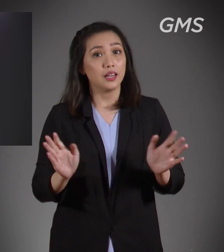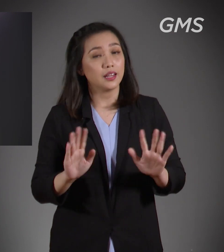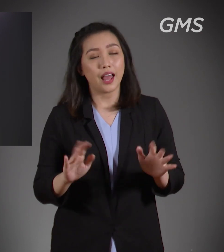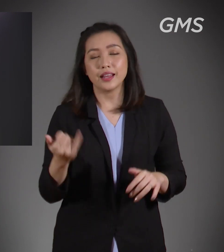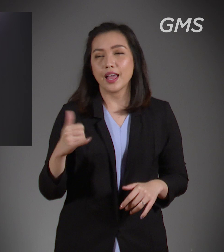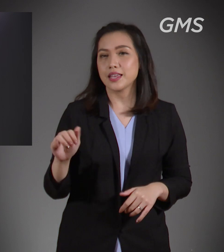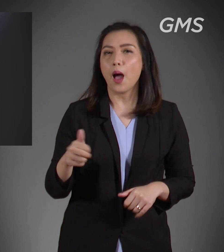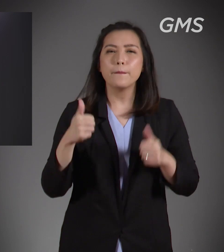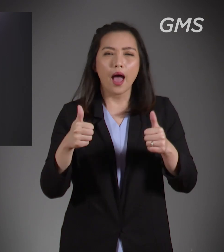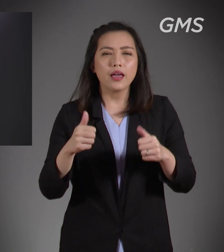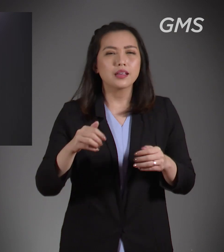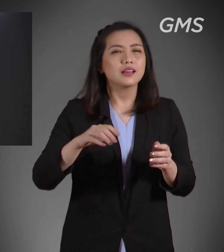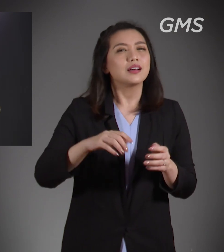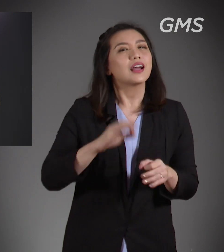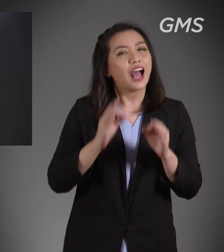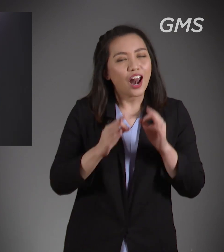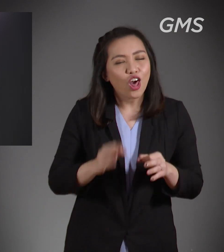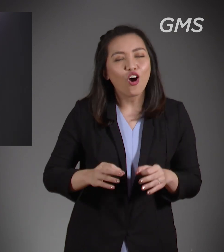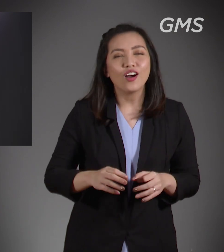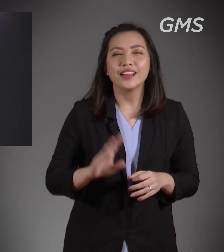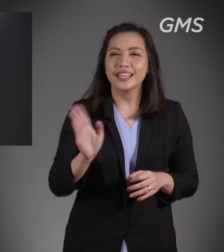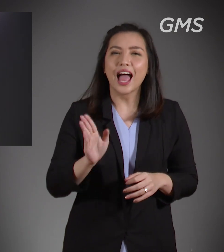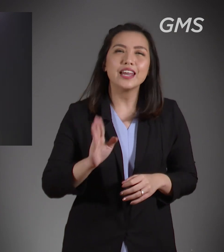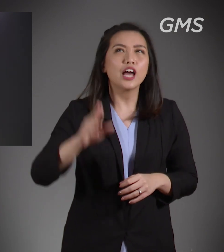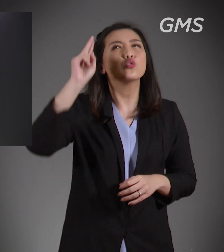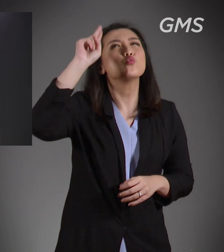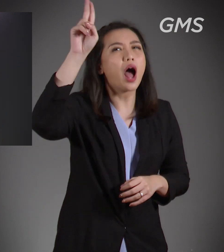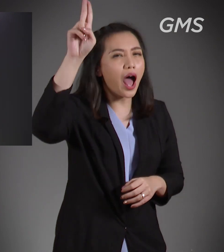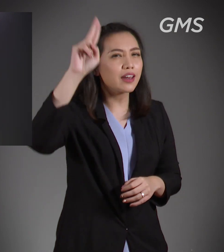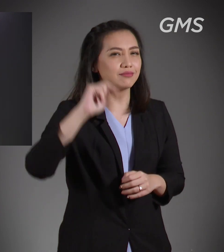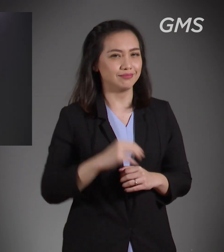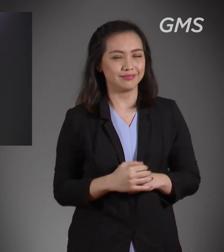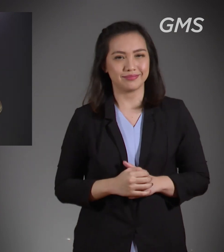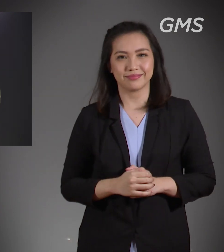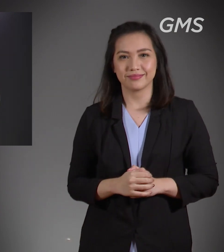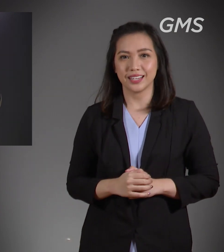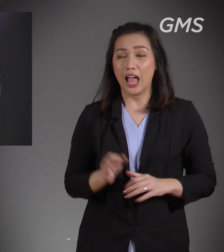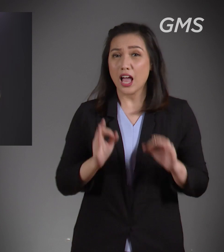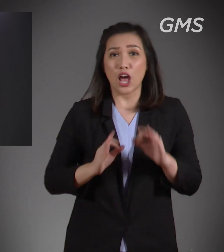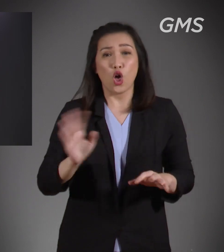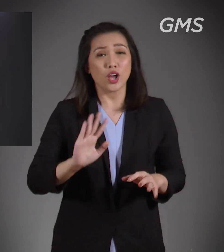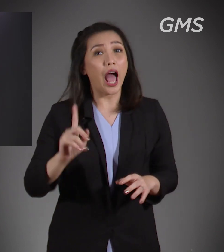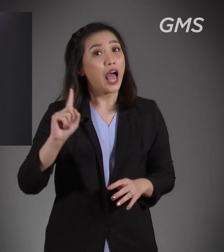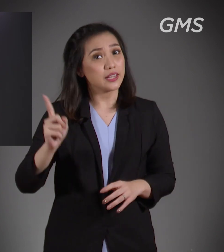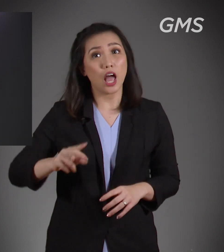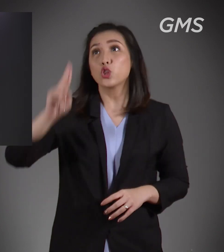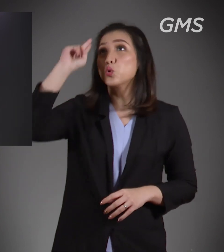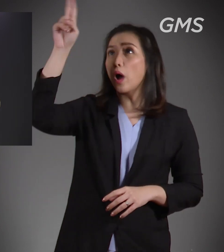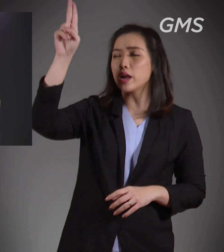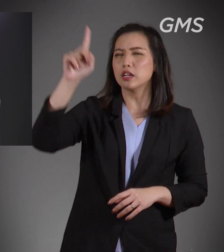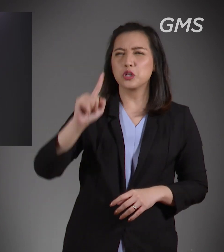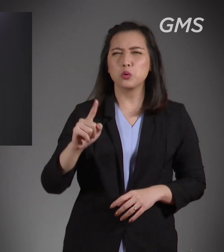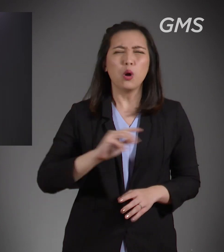Dia. Segala sesuatu baik di hidup kita itu kan ada Tuhan di hidup kita. Kalau gak ada Tuhan di hidup kita, semua yang nampaknya baik,